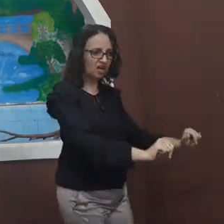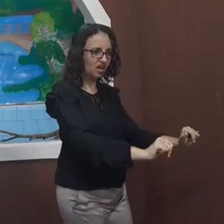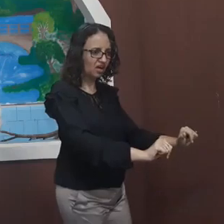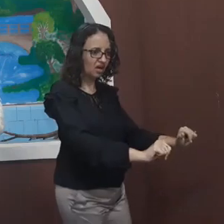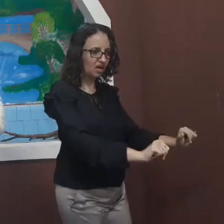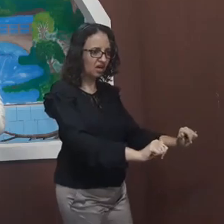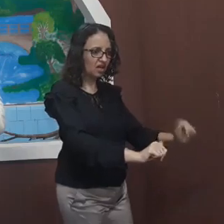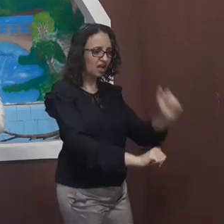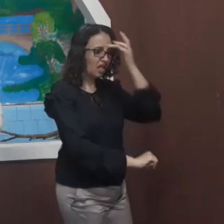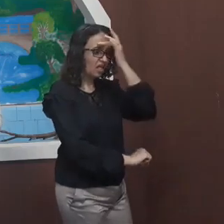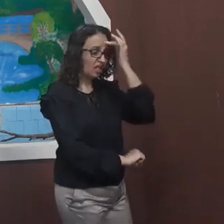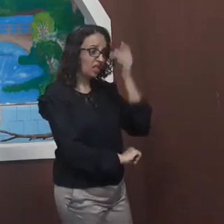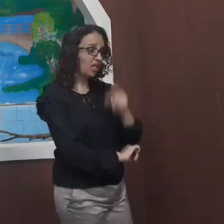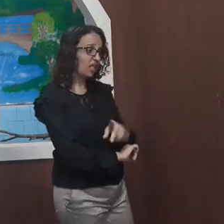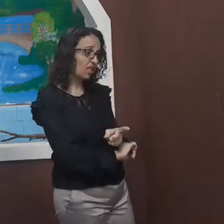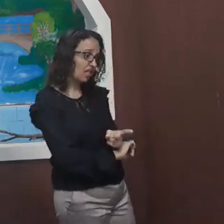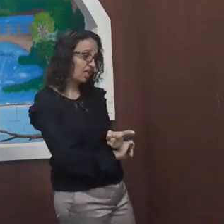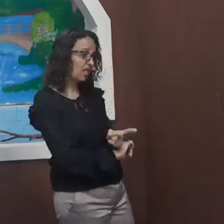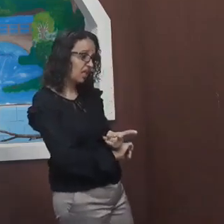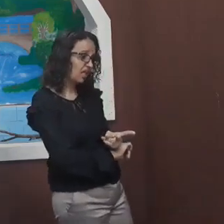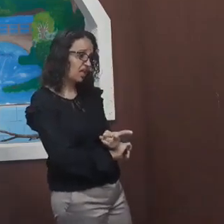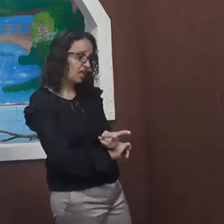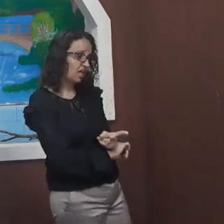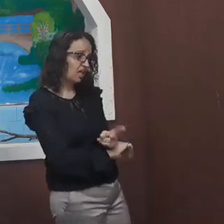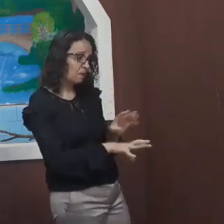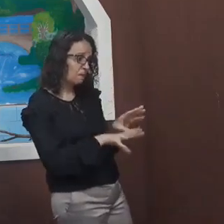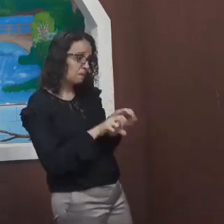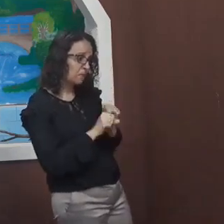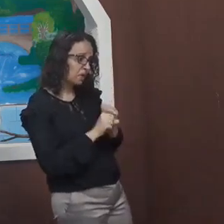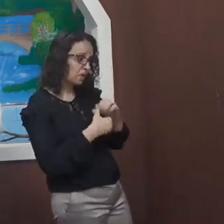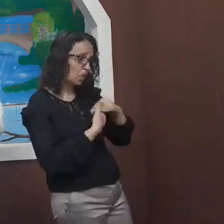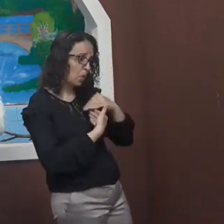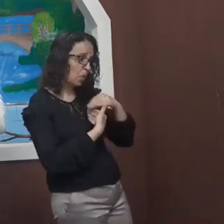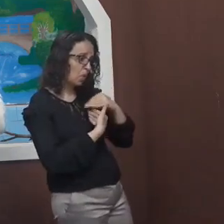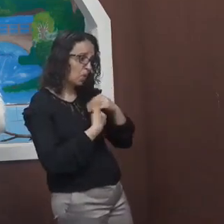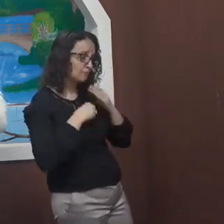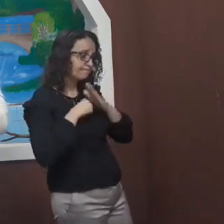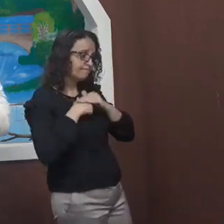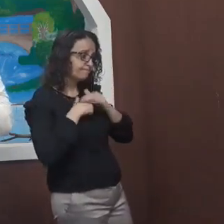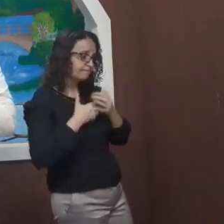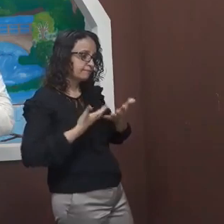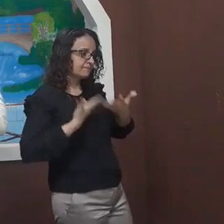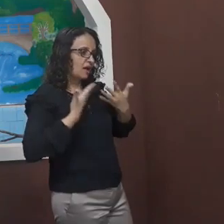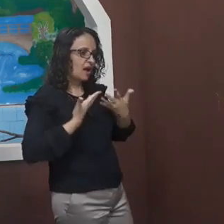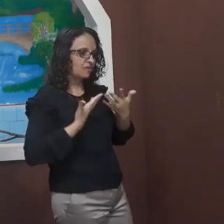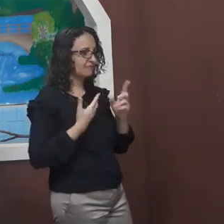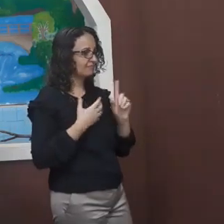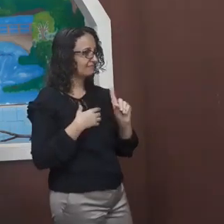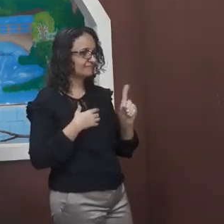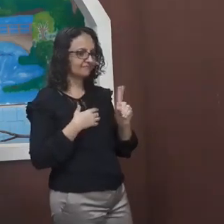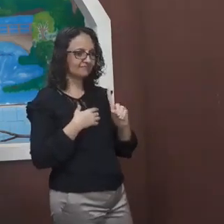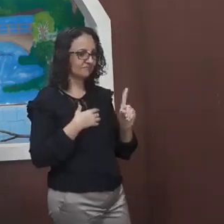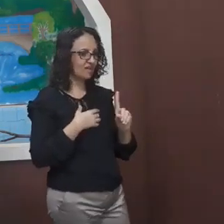coração? É uma realidade, não, é uma verdade da ciência. Coloca o filósofo